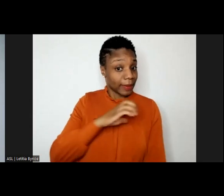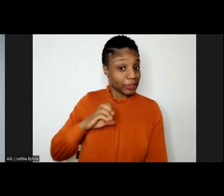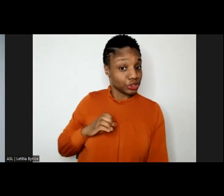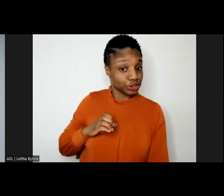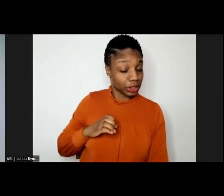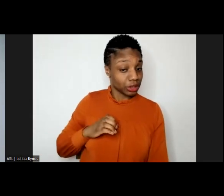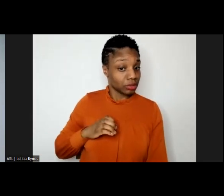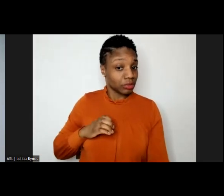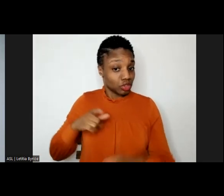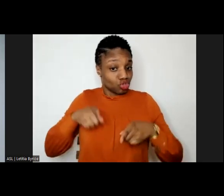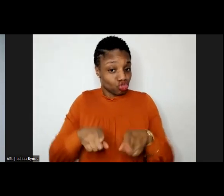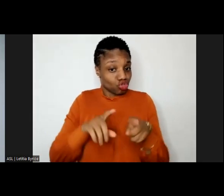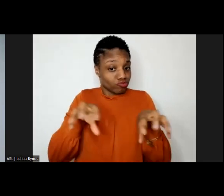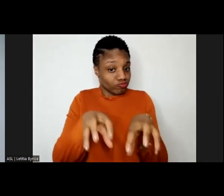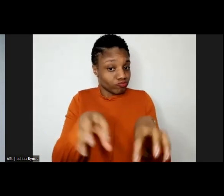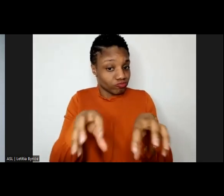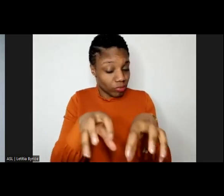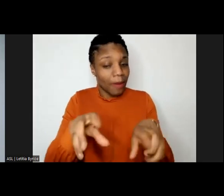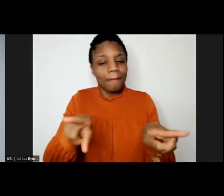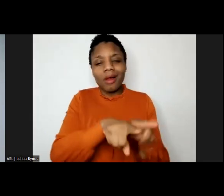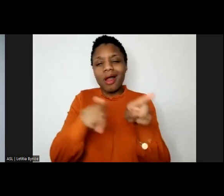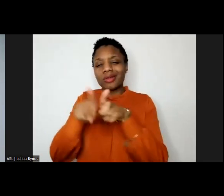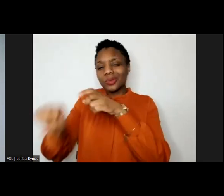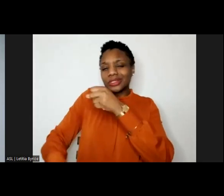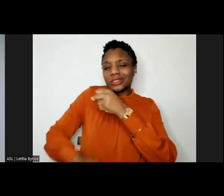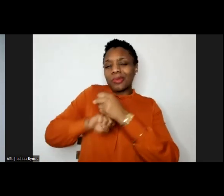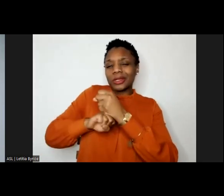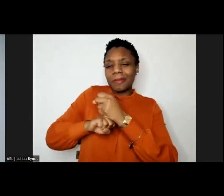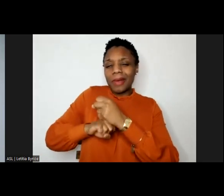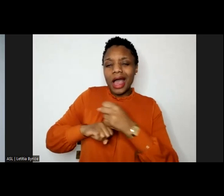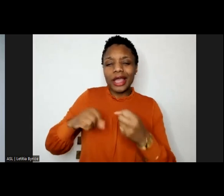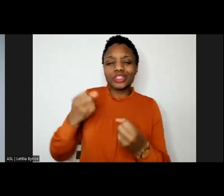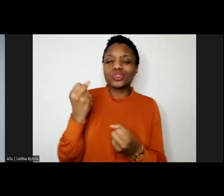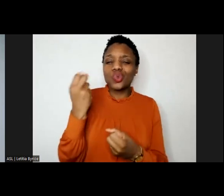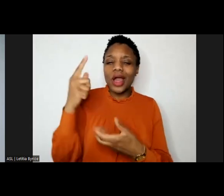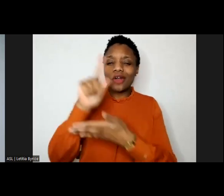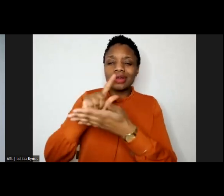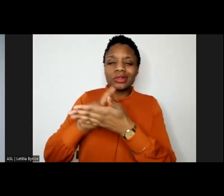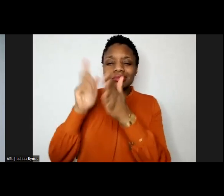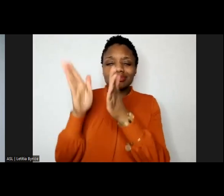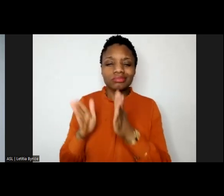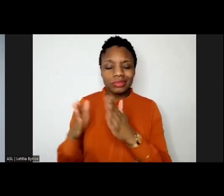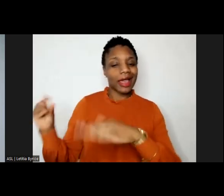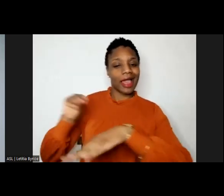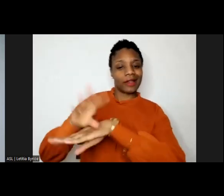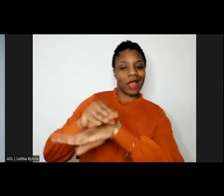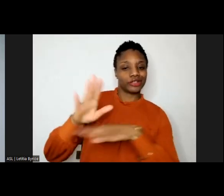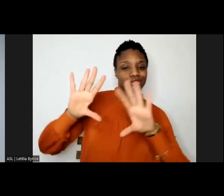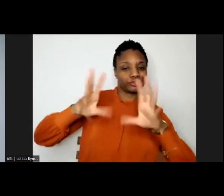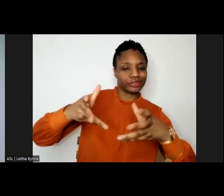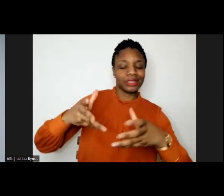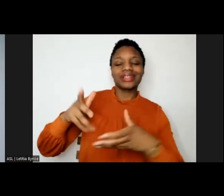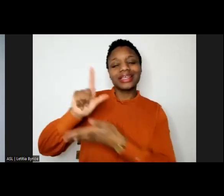comisión según va haciendo su trabajo pero también también